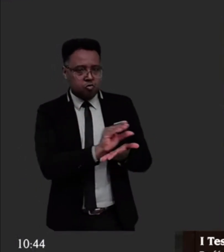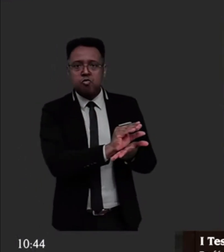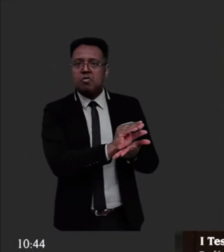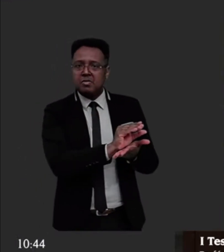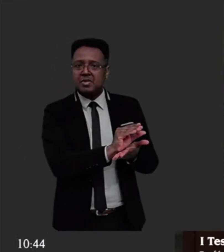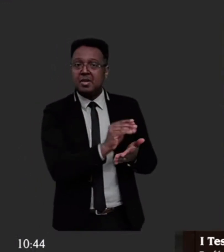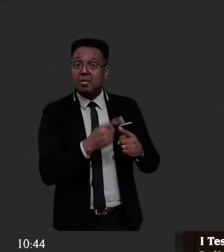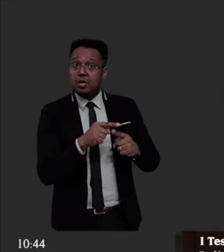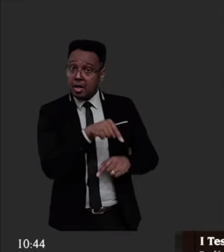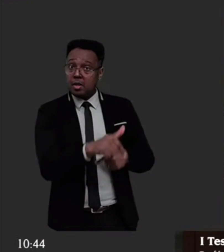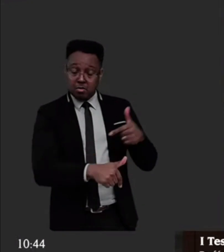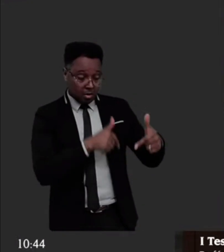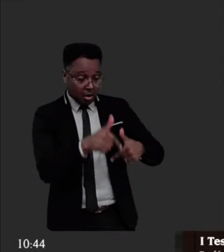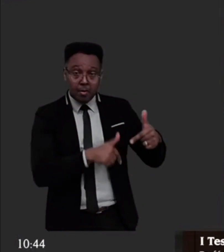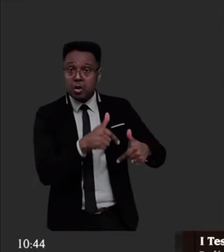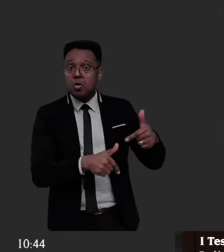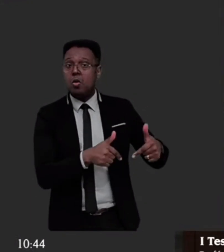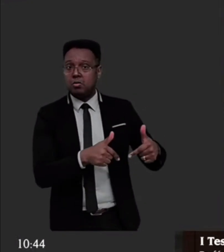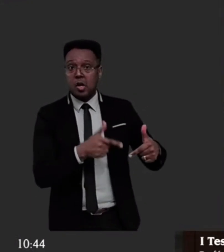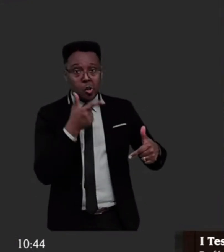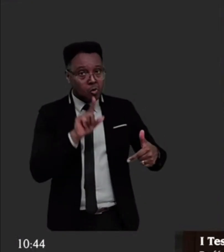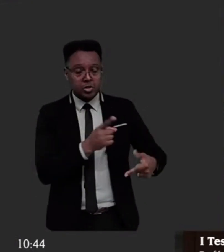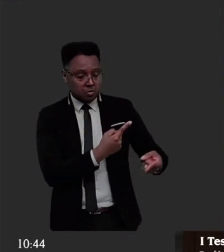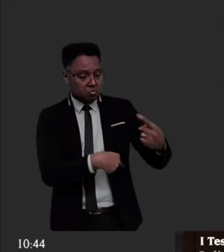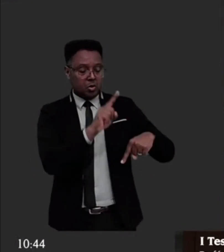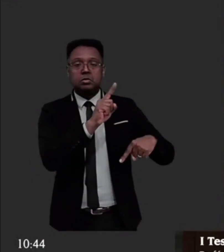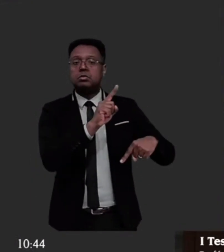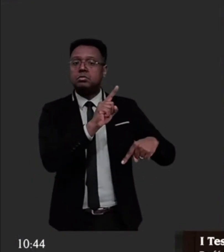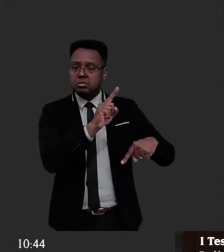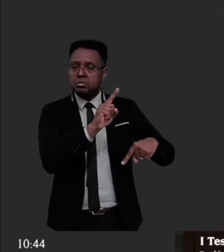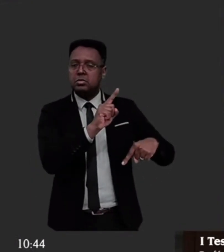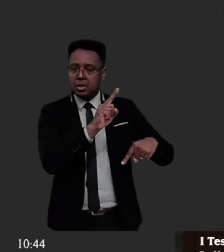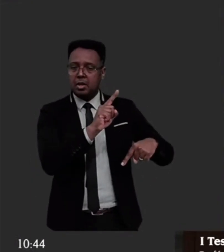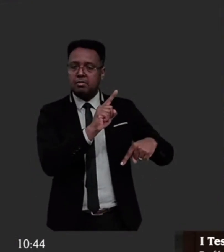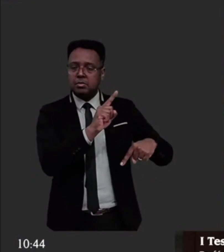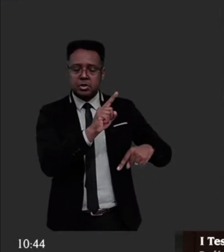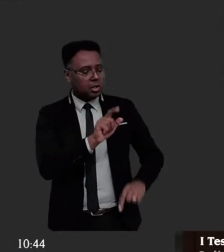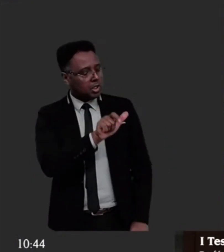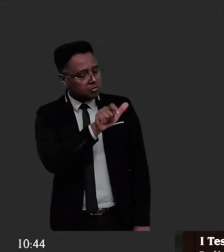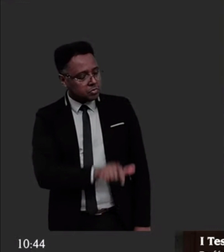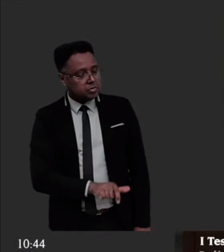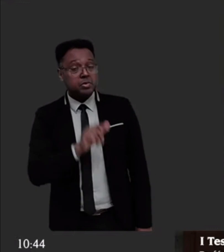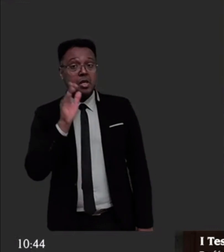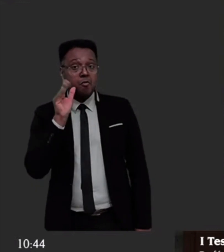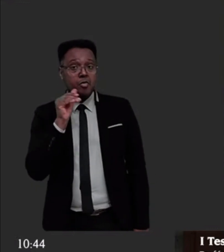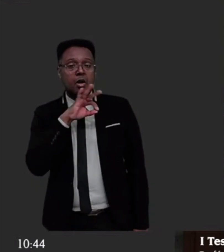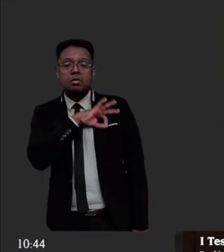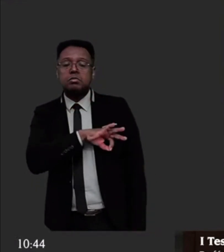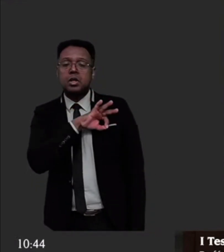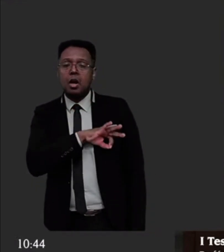receber o que lhe interessa, que redunda em benefícios, em condições melhores, em salários